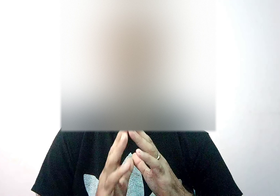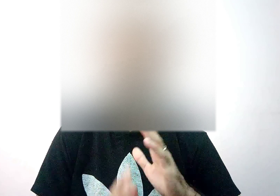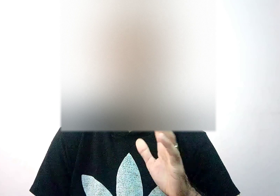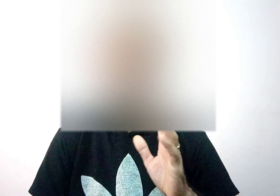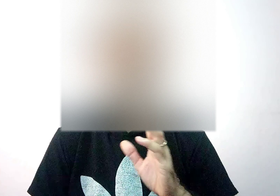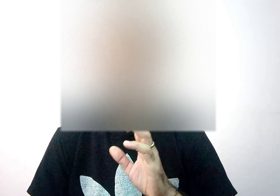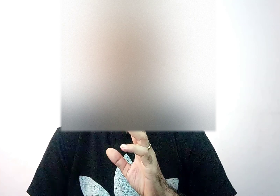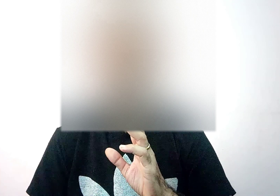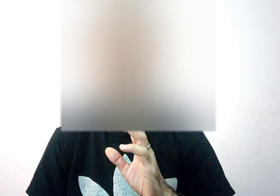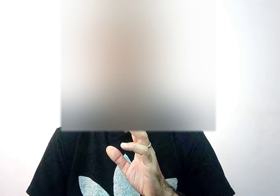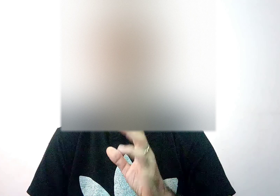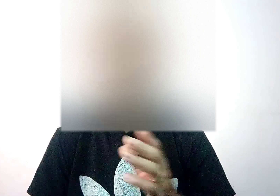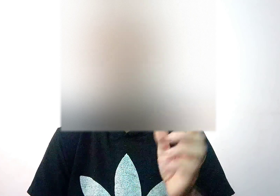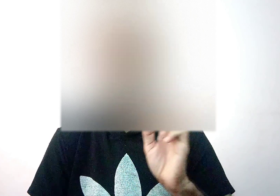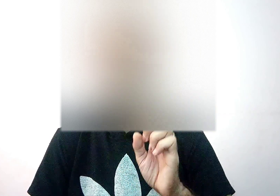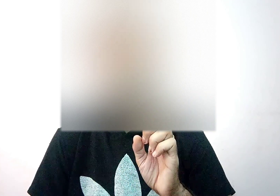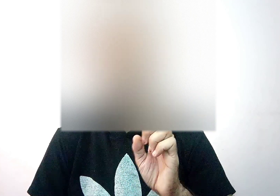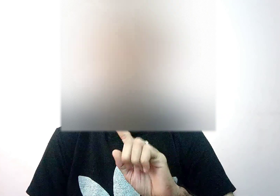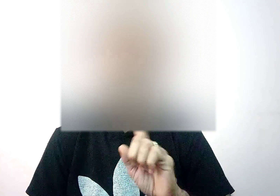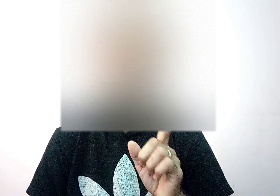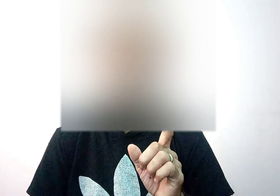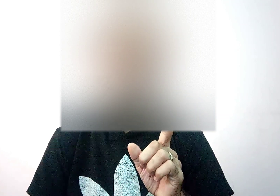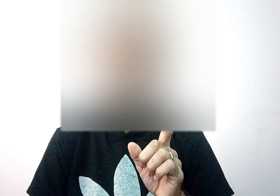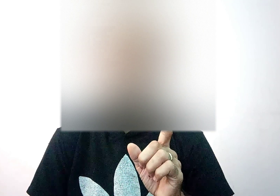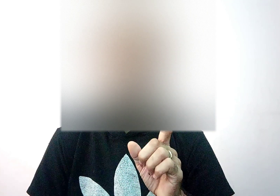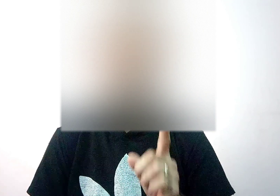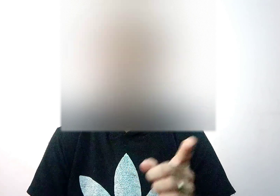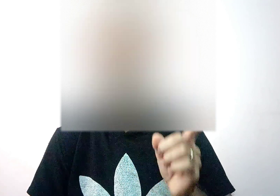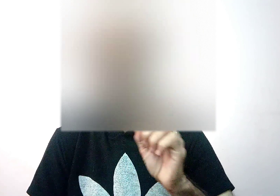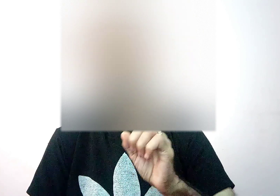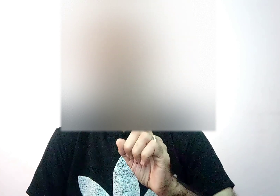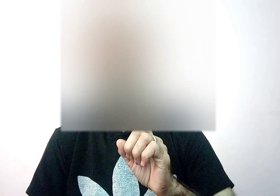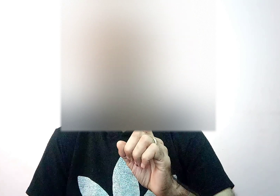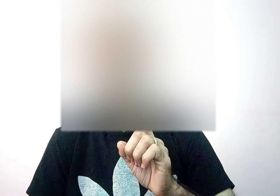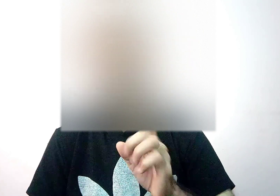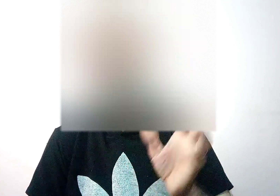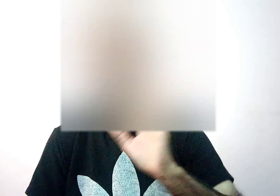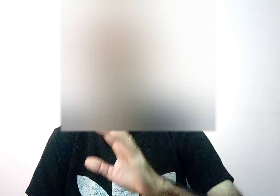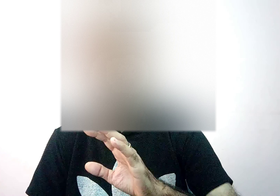ترى اللي بيحصل دلوقتي مؤامره من اثيوبيا ولا مؤامره على اثيوبيا.